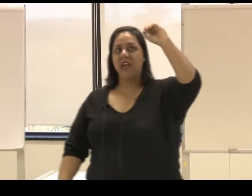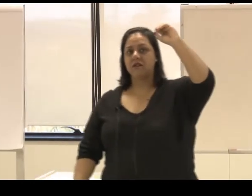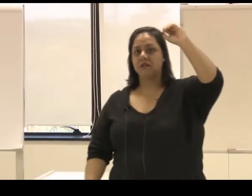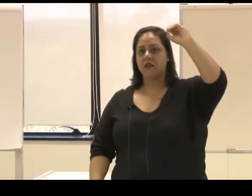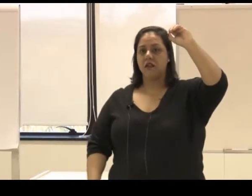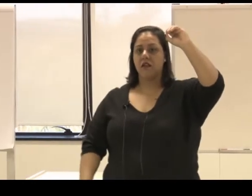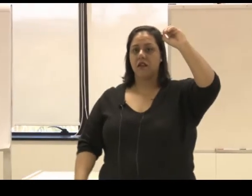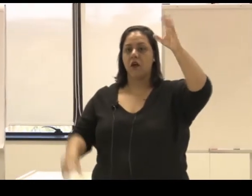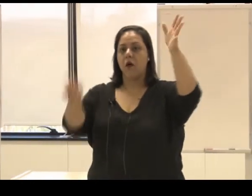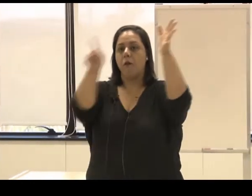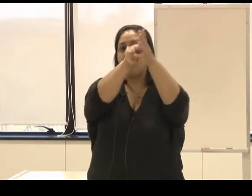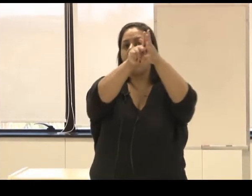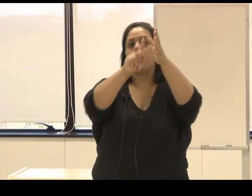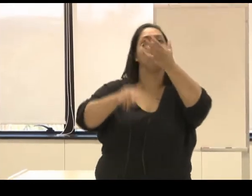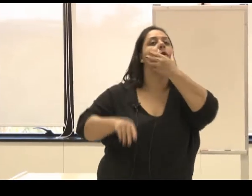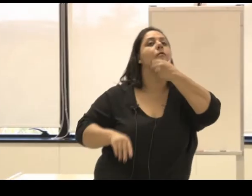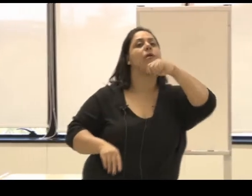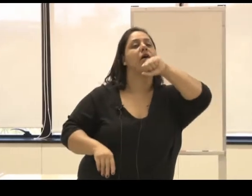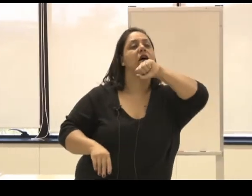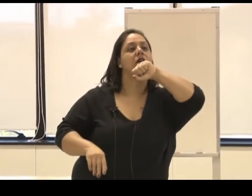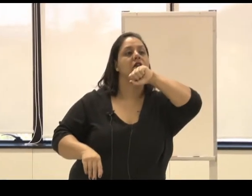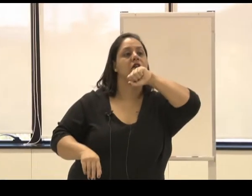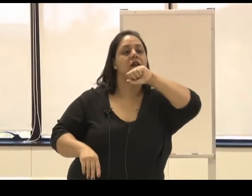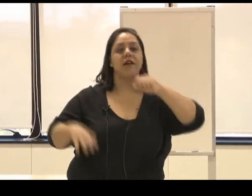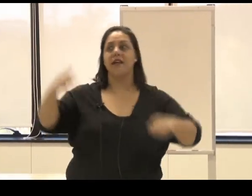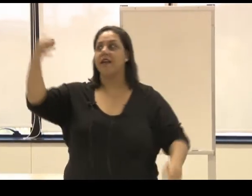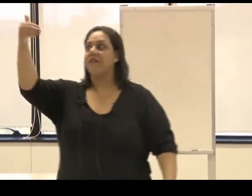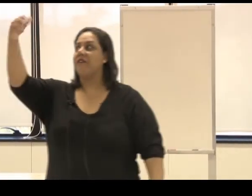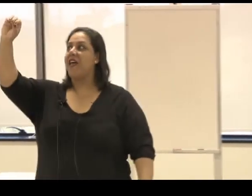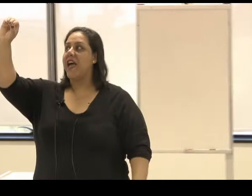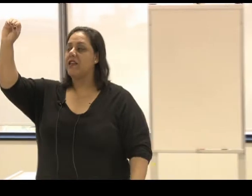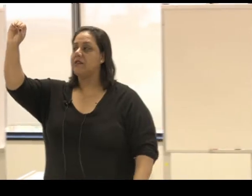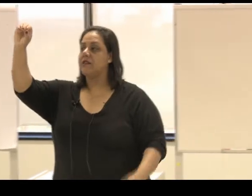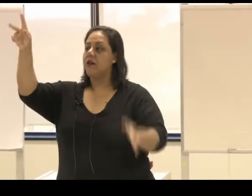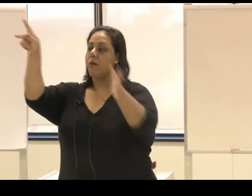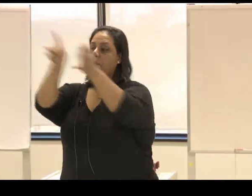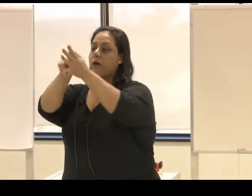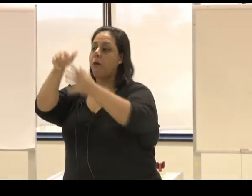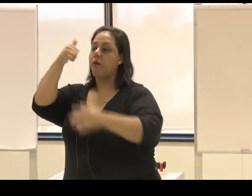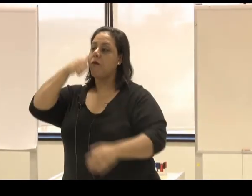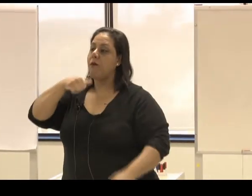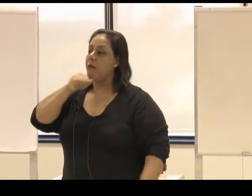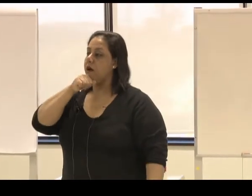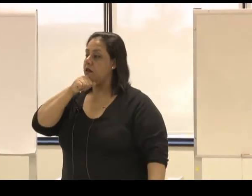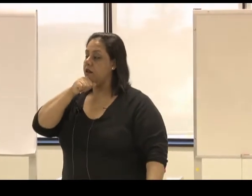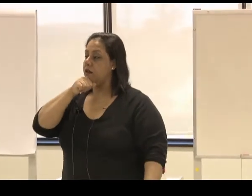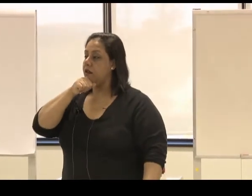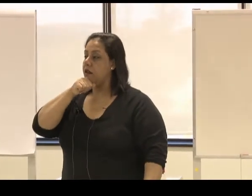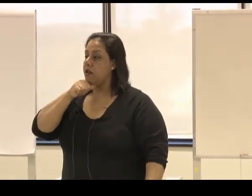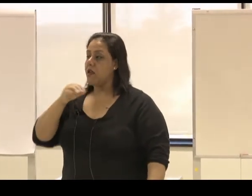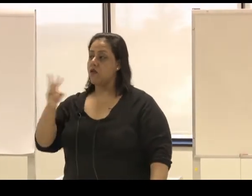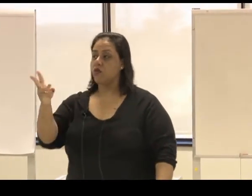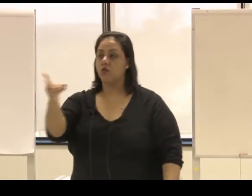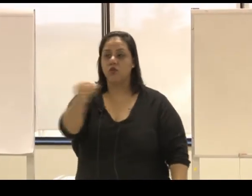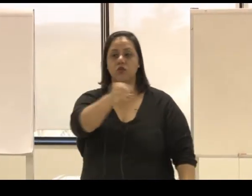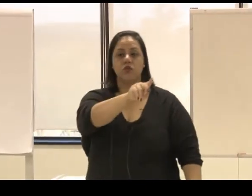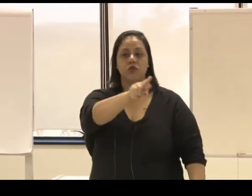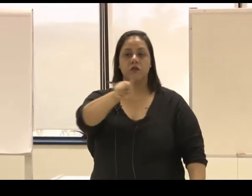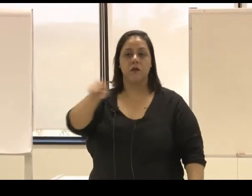10 próprio papai. 10 próprio mamãe. Tudo dos